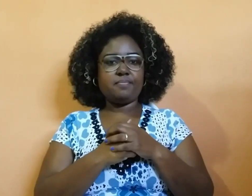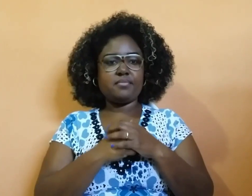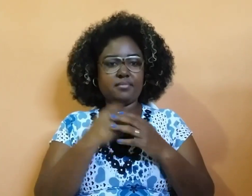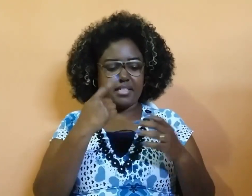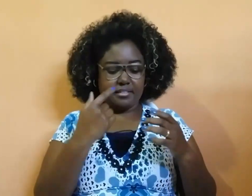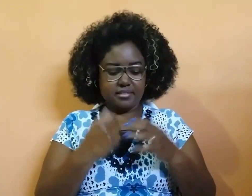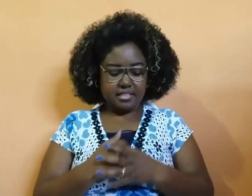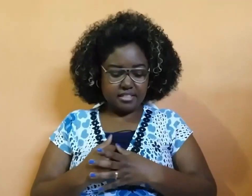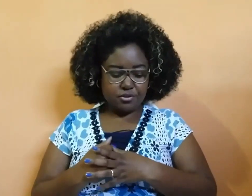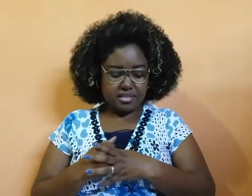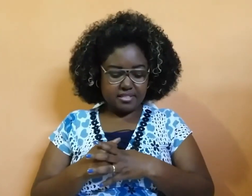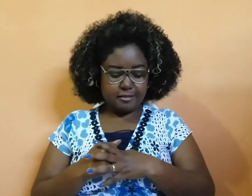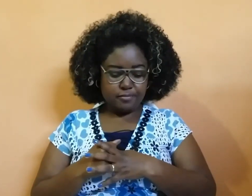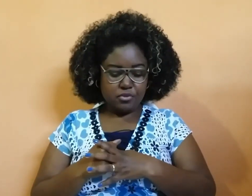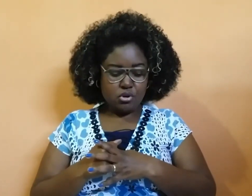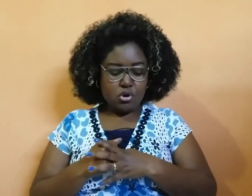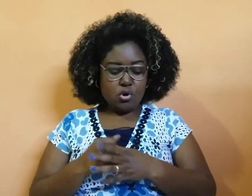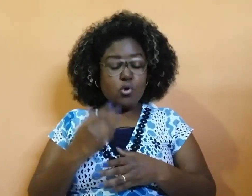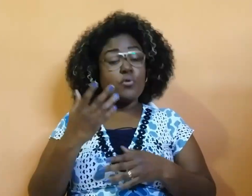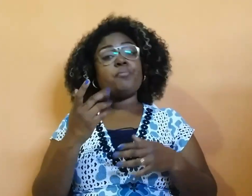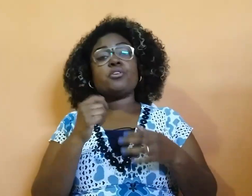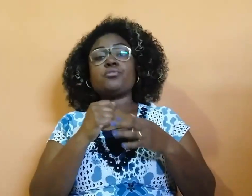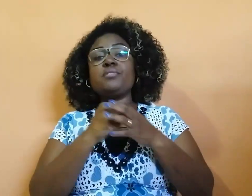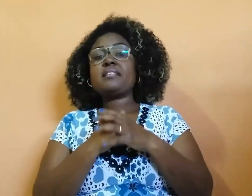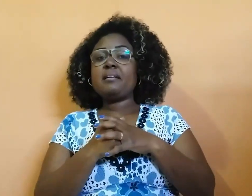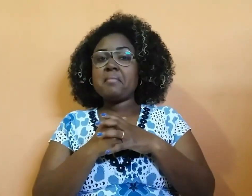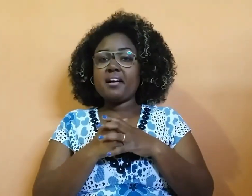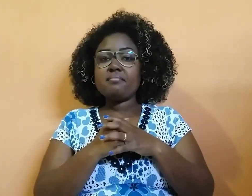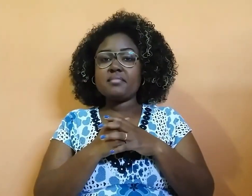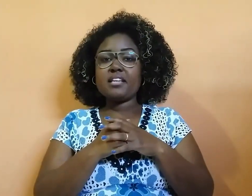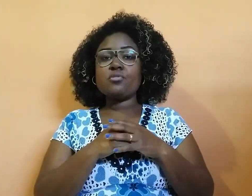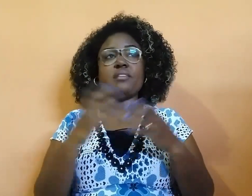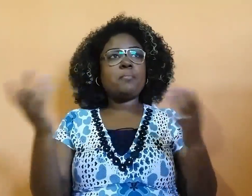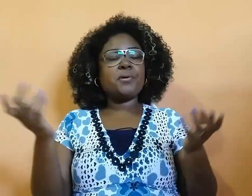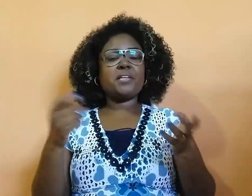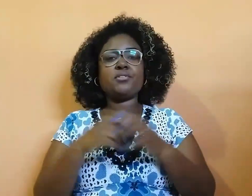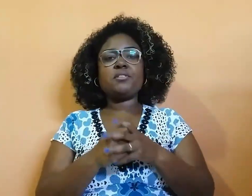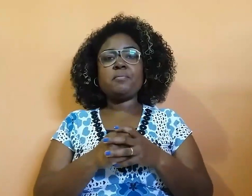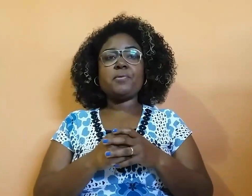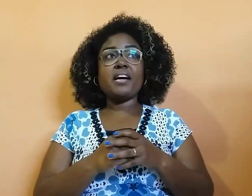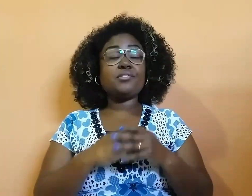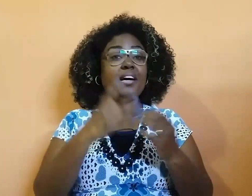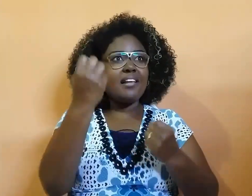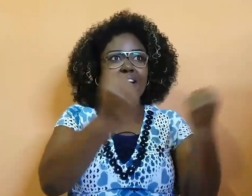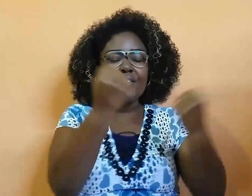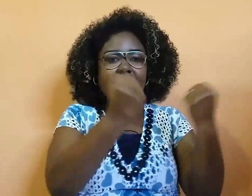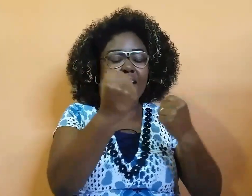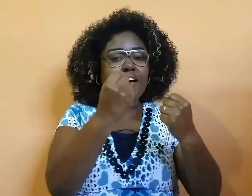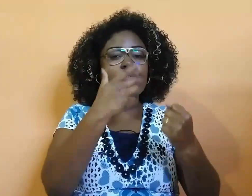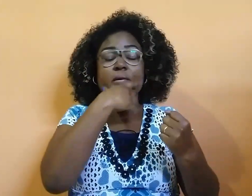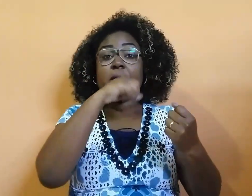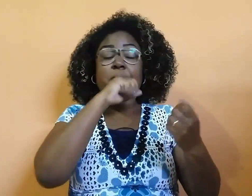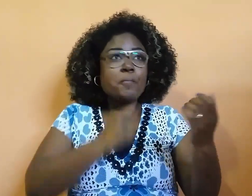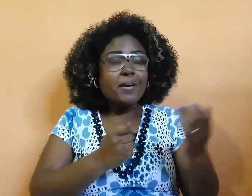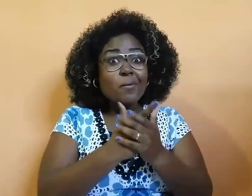da interrogação ou eu posso exclamar contar pra mim todo empolgado mas lá o carro meu pai